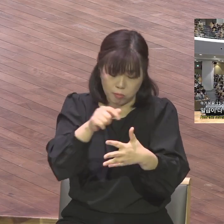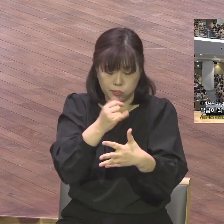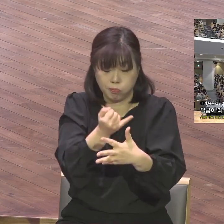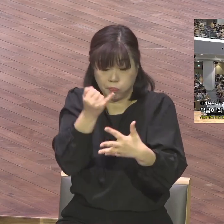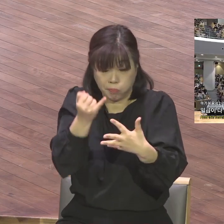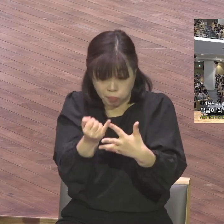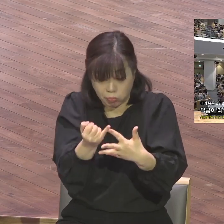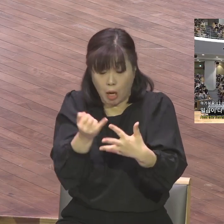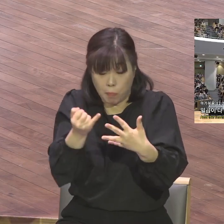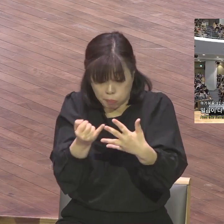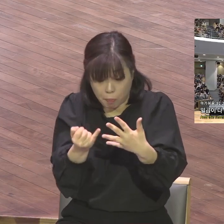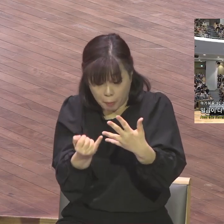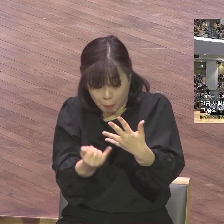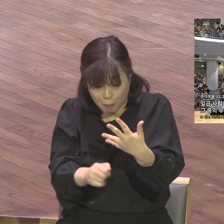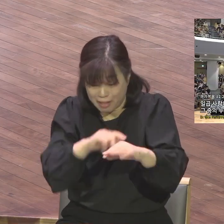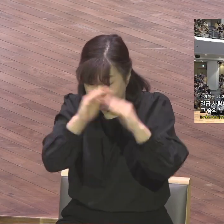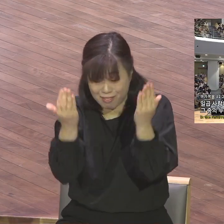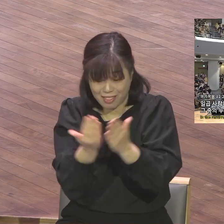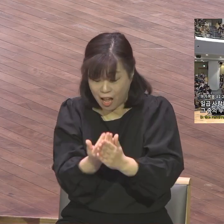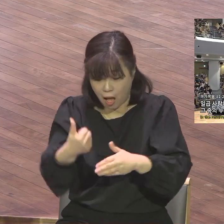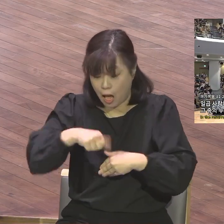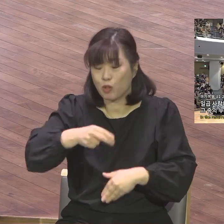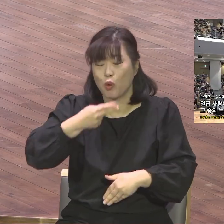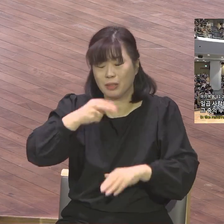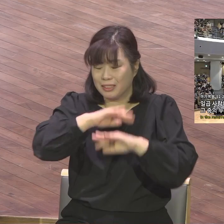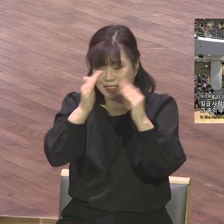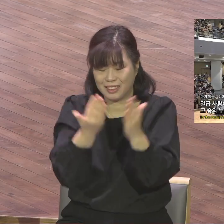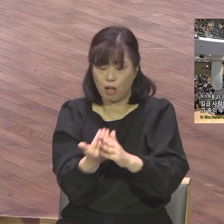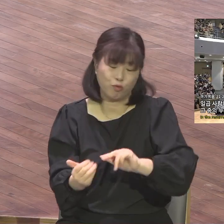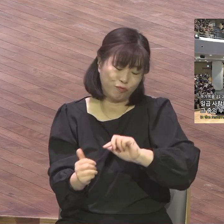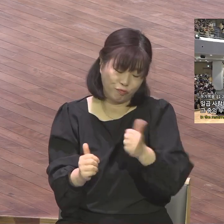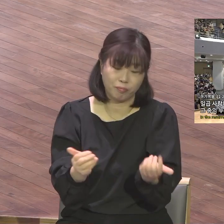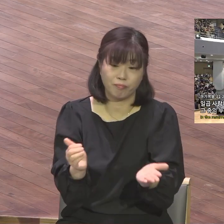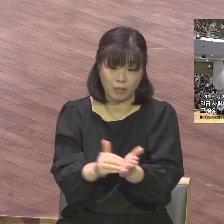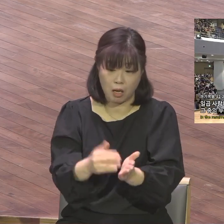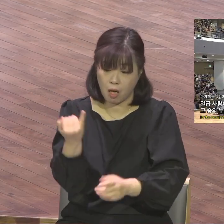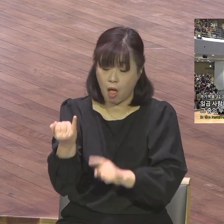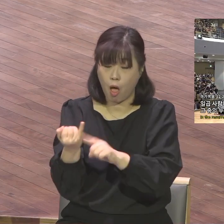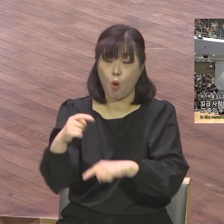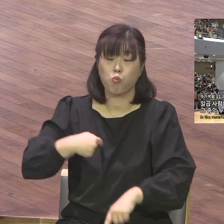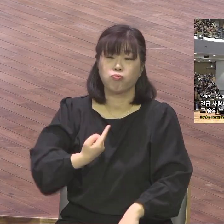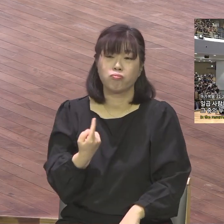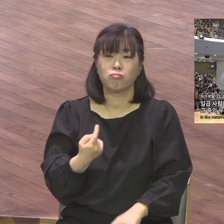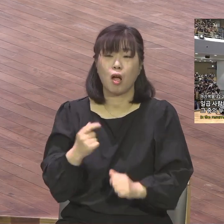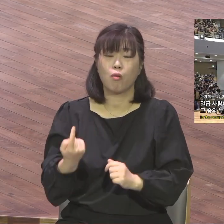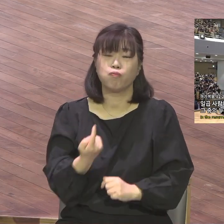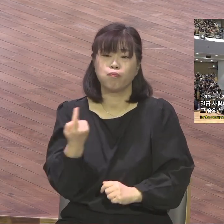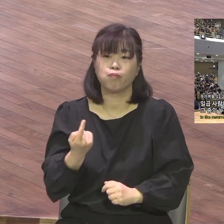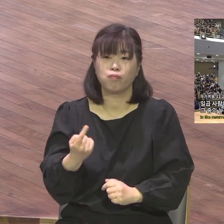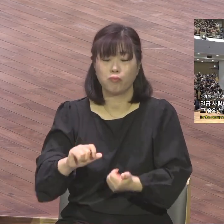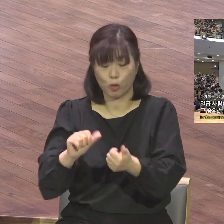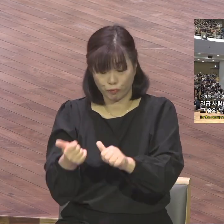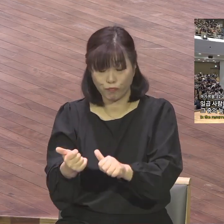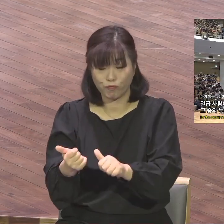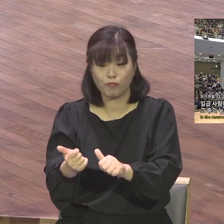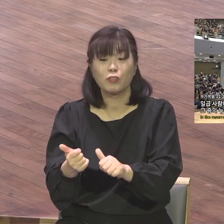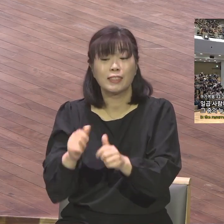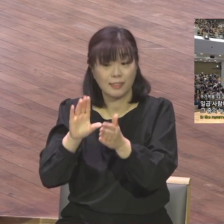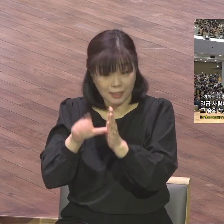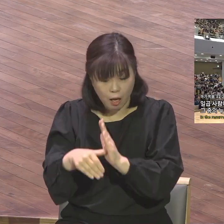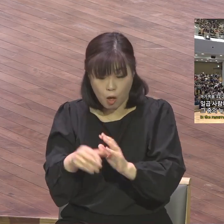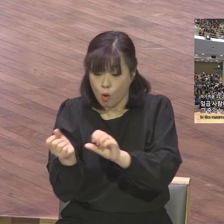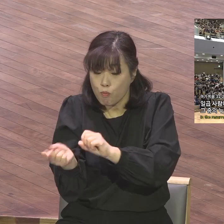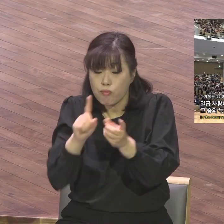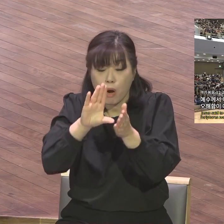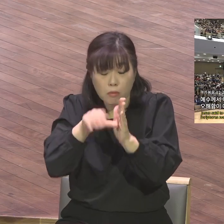없었고 최후의 여자도 죽었나이다. 일곱 사람이 다 그를 아내로 취하였으니 부활 때 곧 그들이 살아날 때에 그 중에